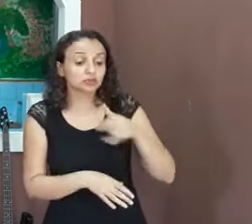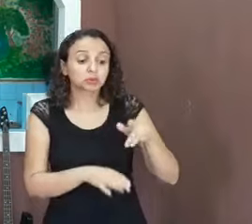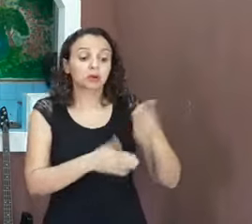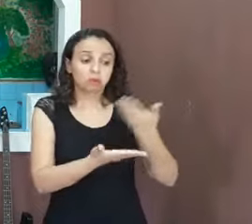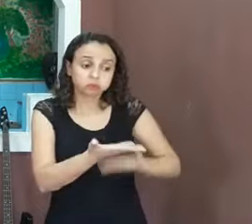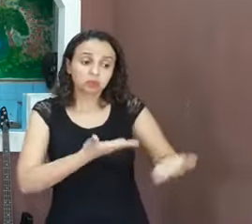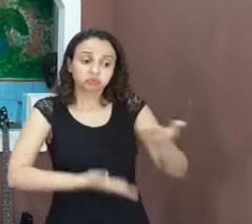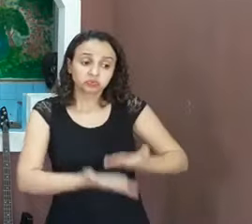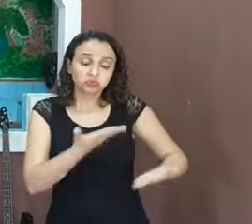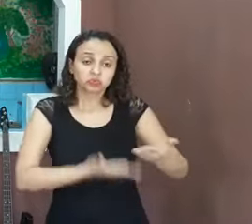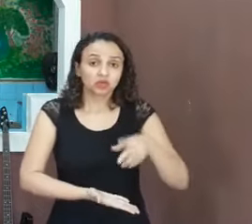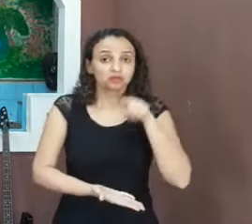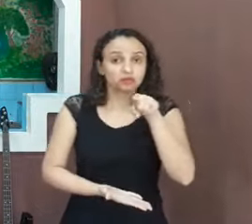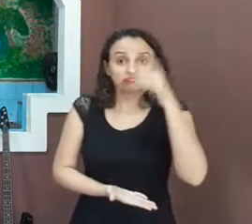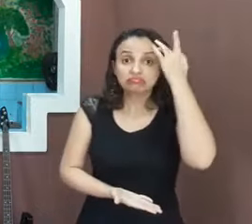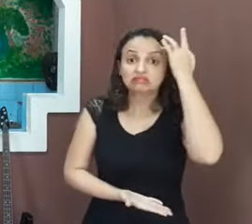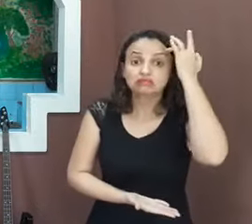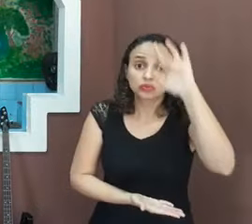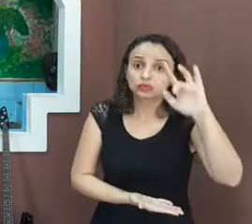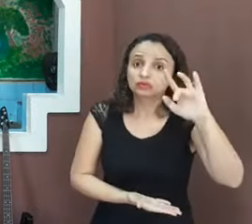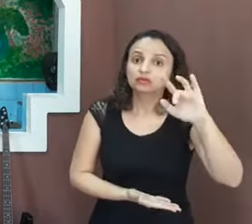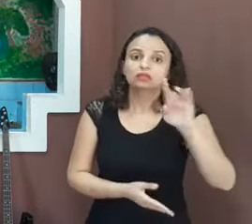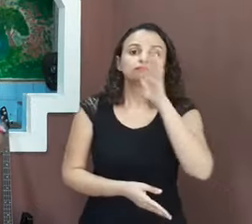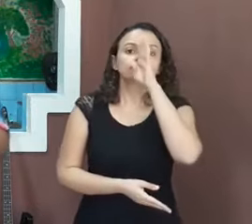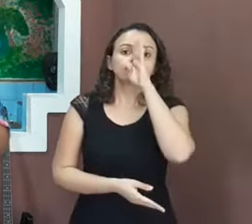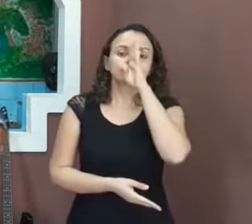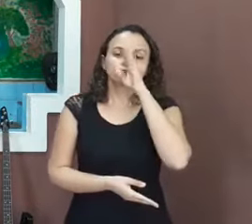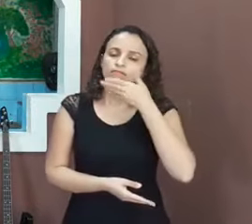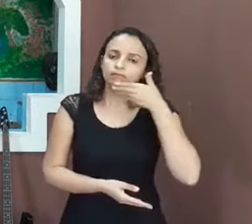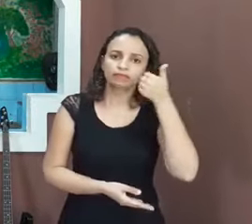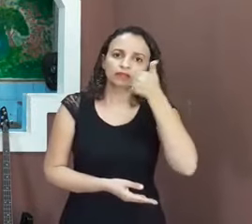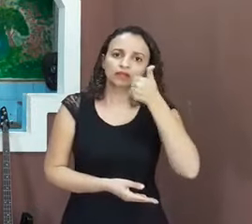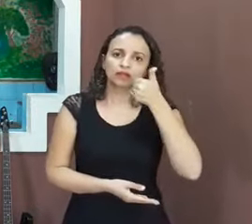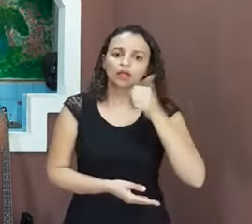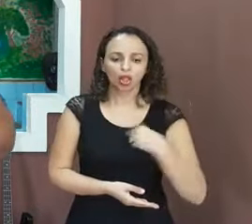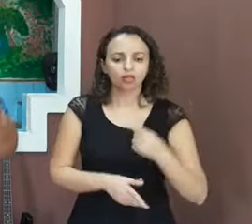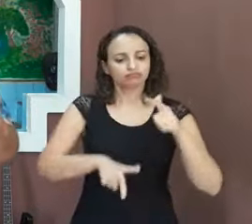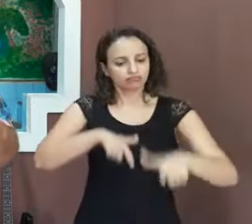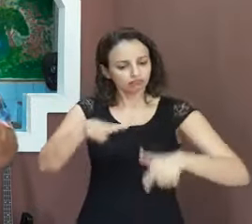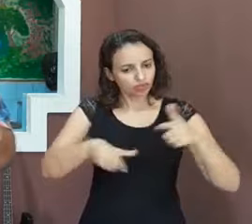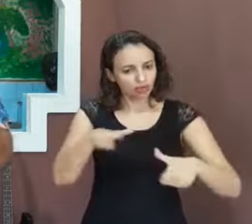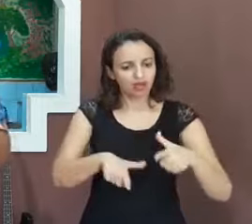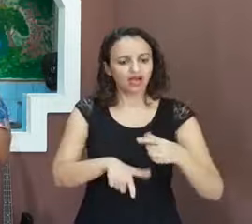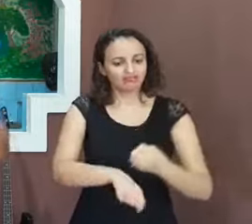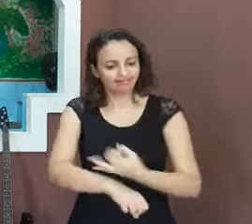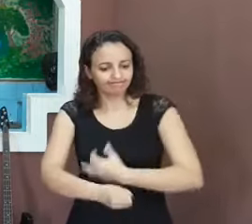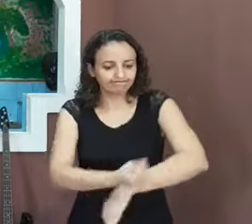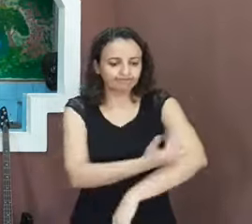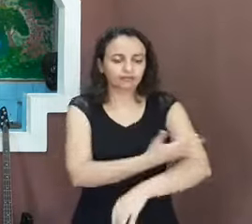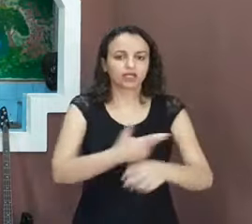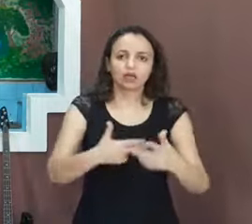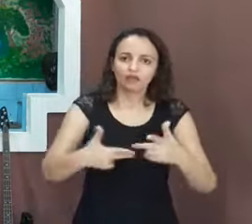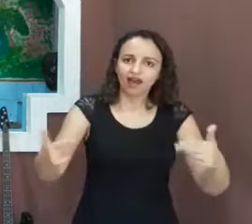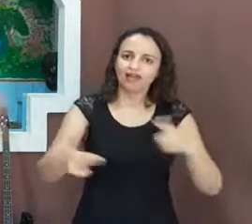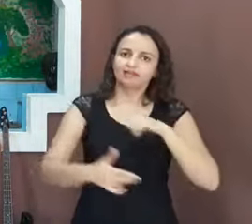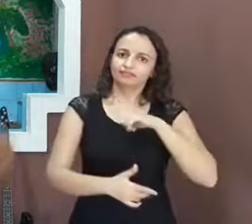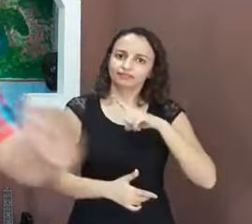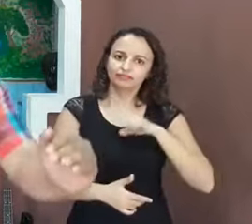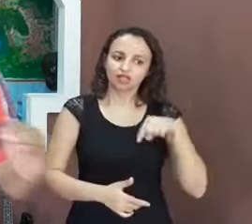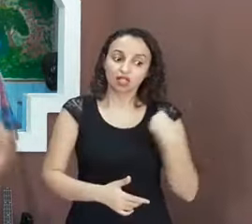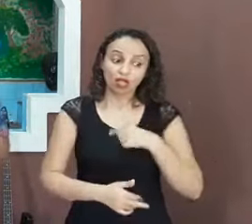trabalho, nós passamos por diversos tipos de sentimentos, de emoções, que isso vai estar